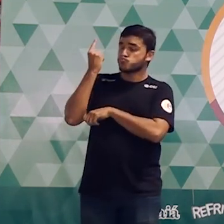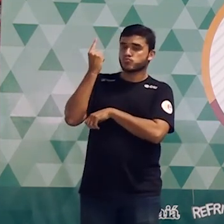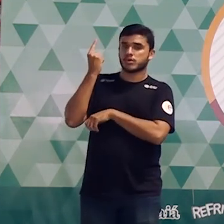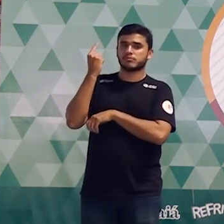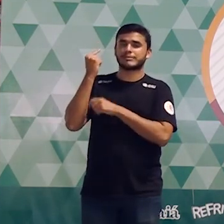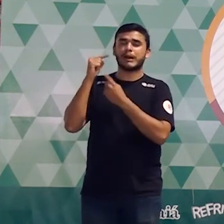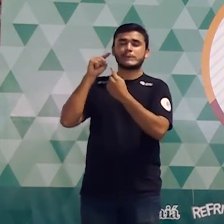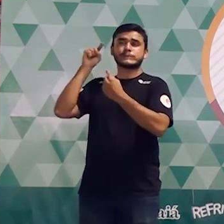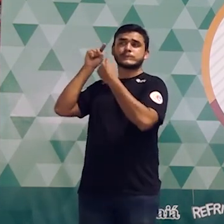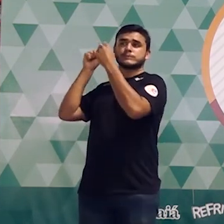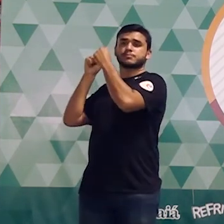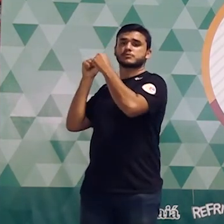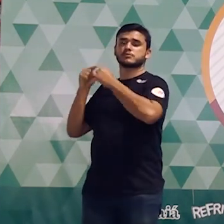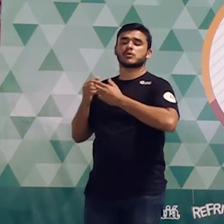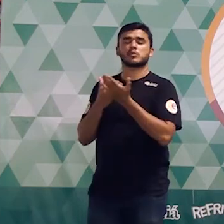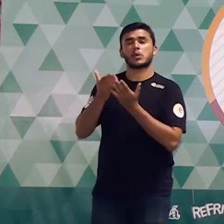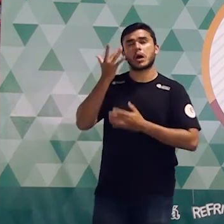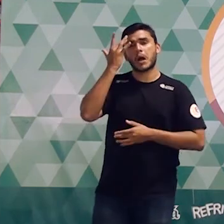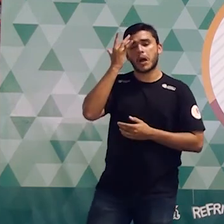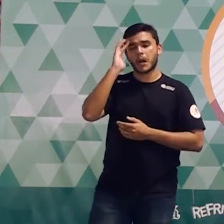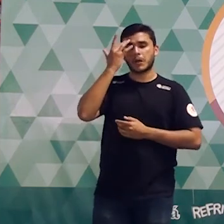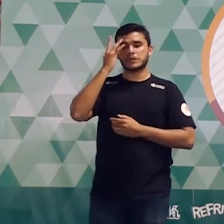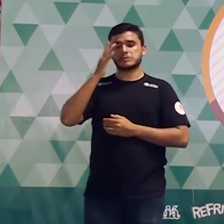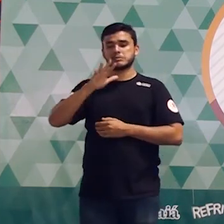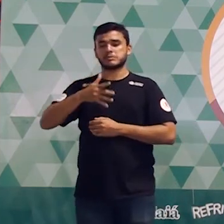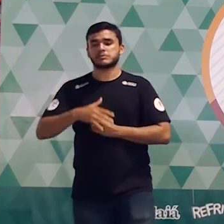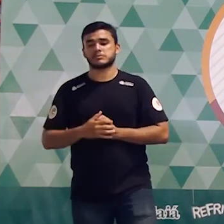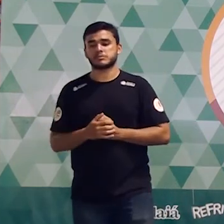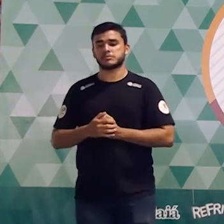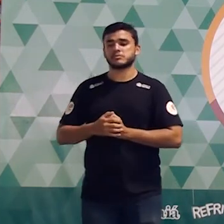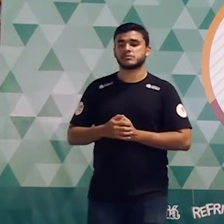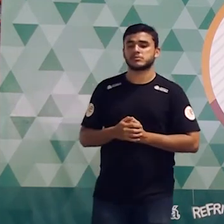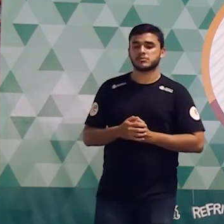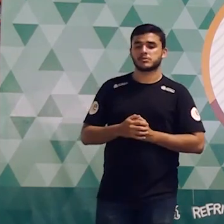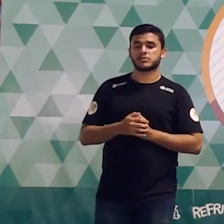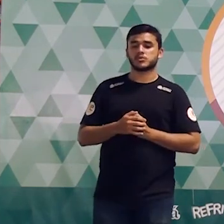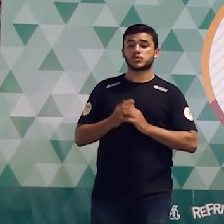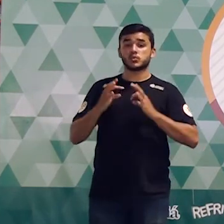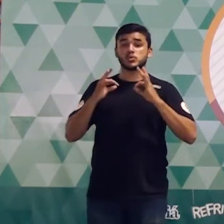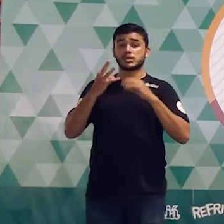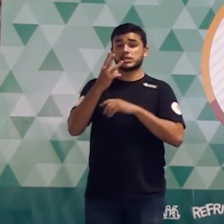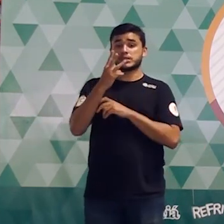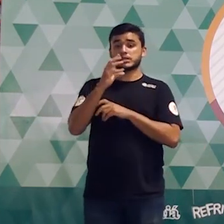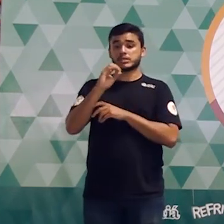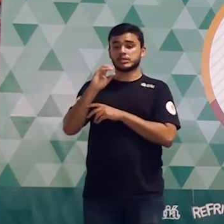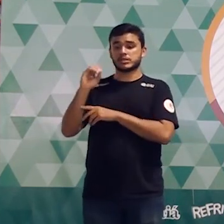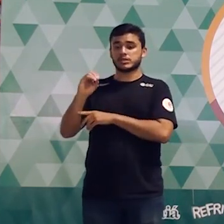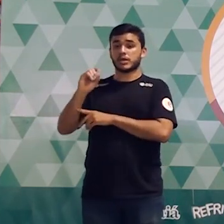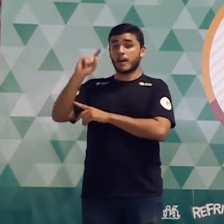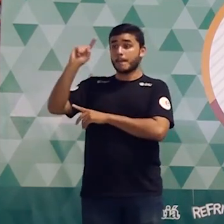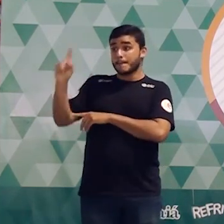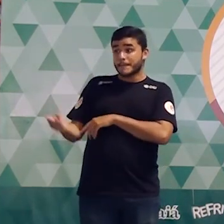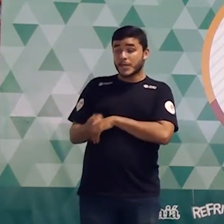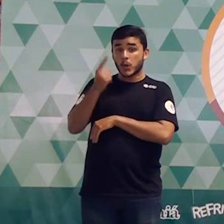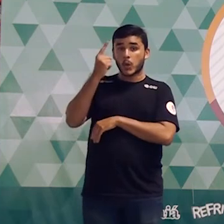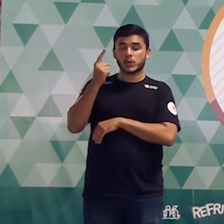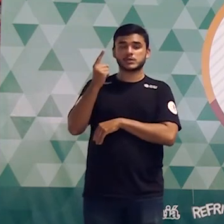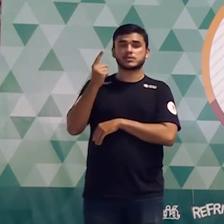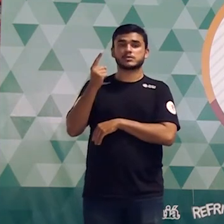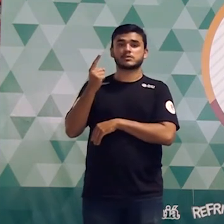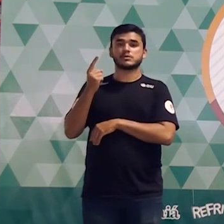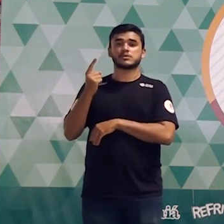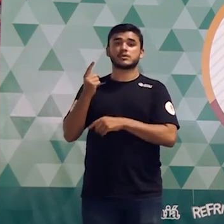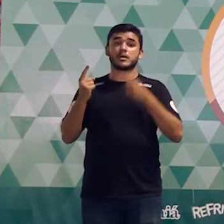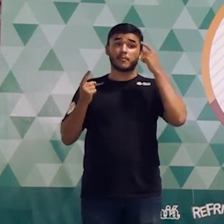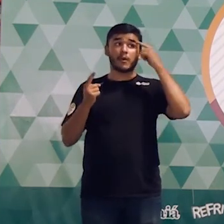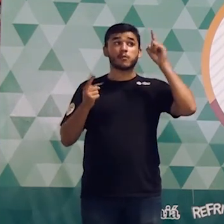atrás. Quantos seriam? A gente acredita que cerca de 300 milhões. Meu amigo, 300 milhões de pessoas é a